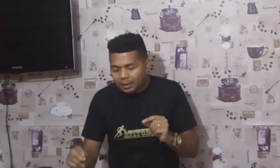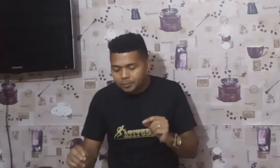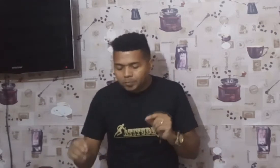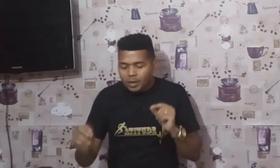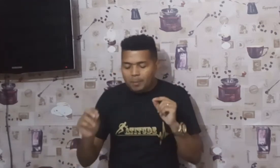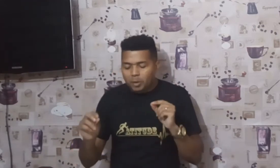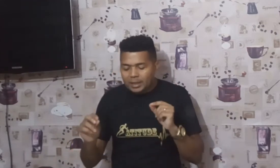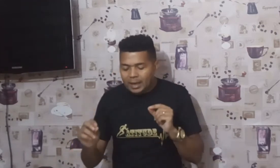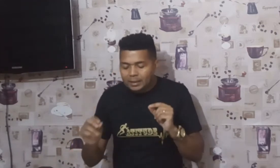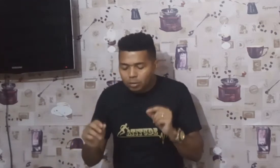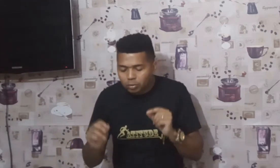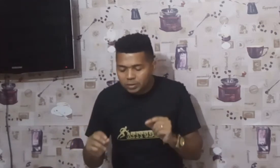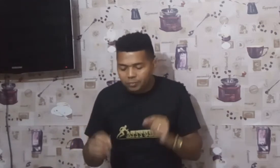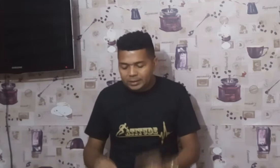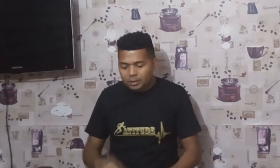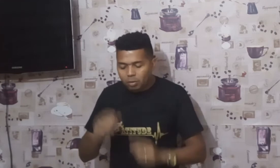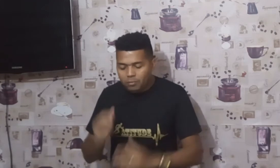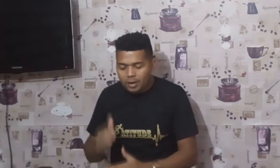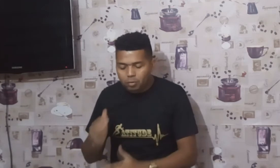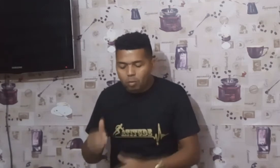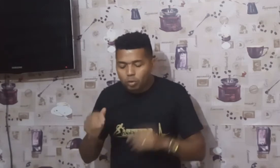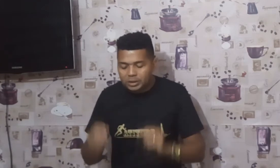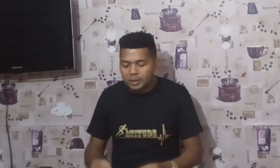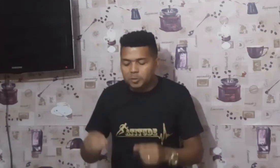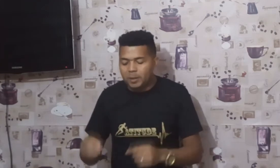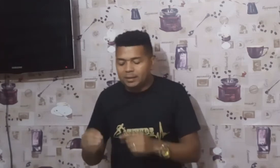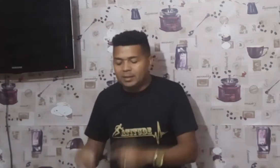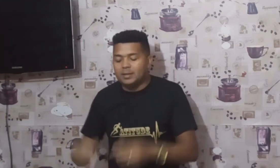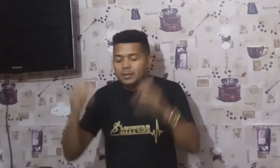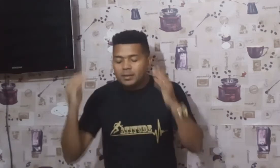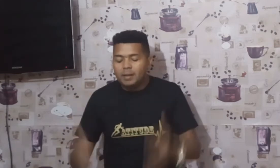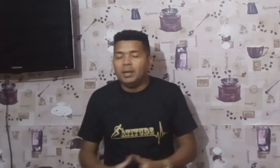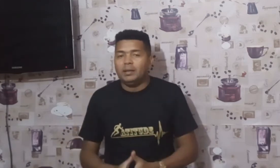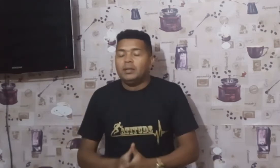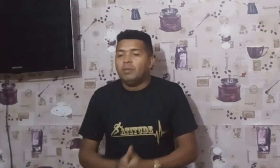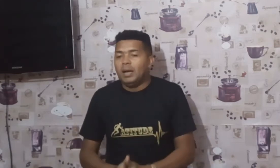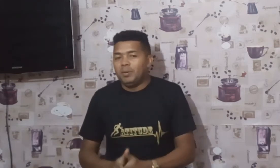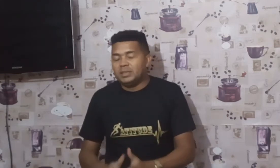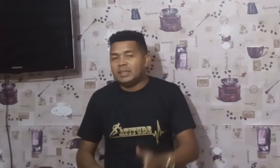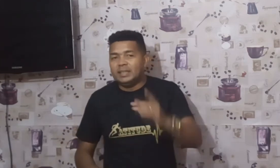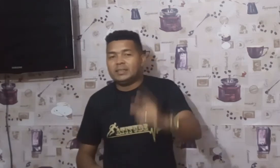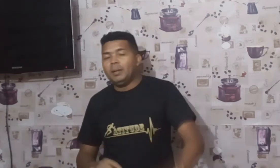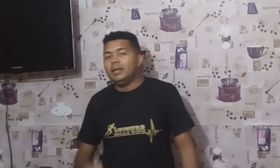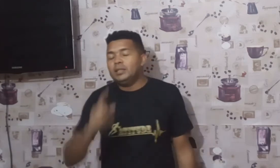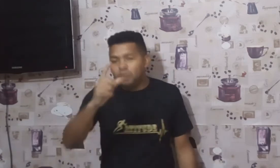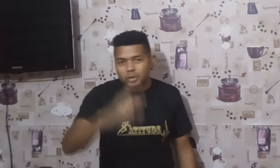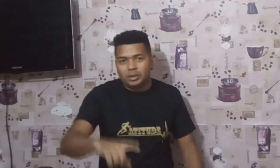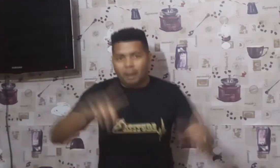proporcionado pelo Estado, que poderá inclusive fazer convênio com municípios para atender demanda. Vamos lá, para você entender, sabe aquele idoso que está